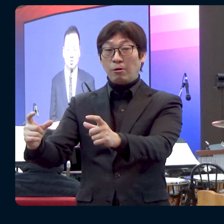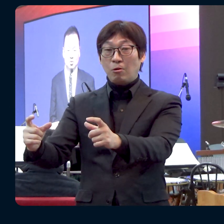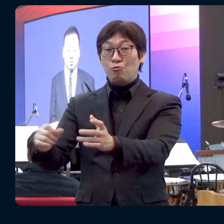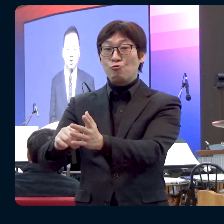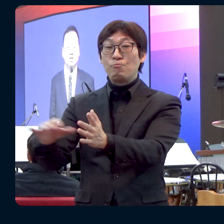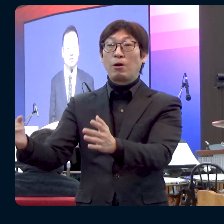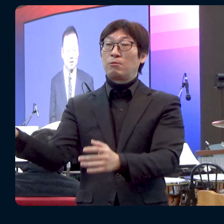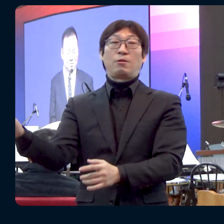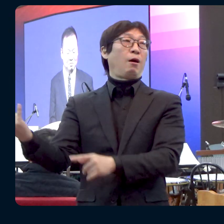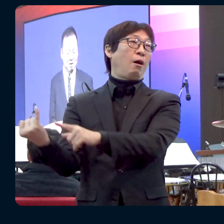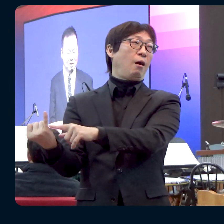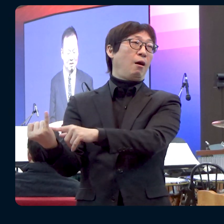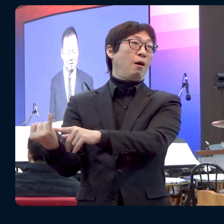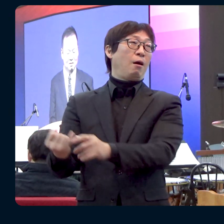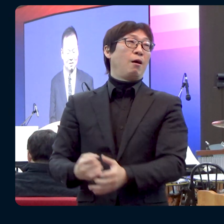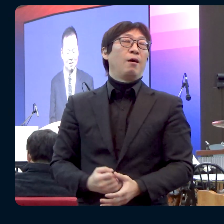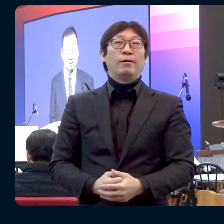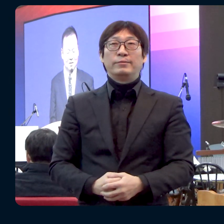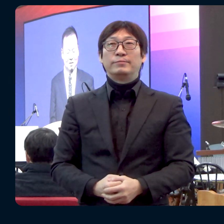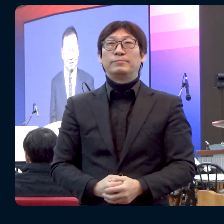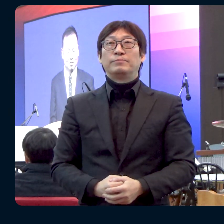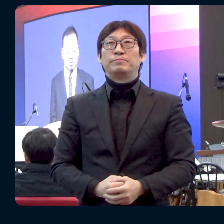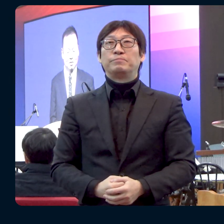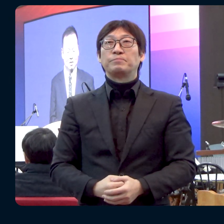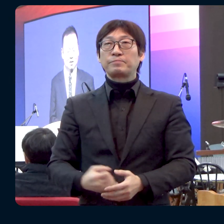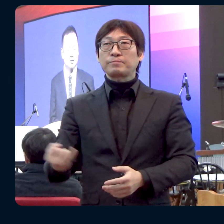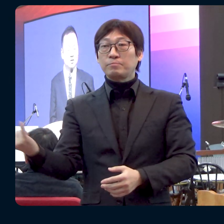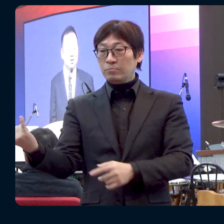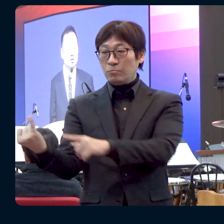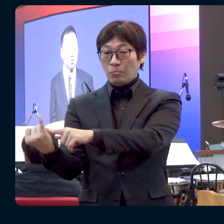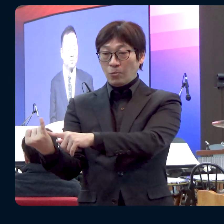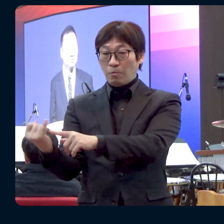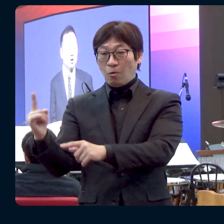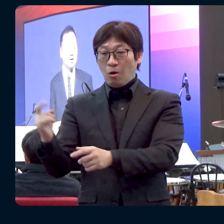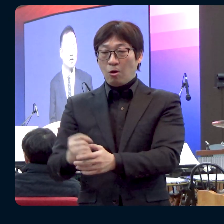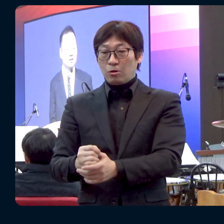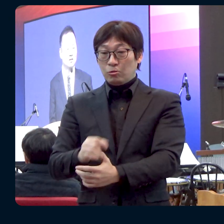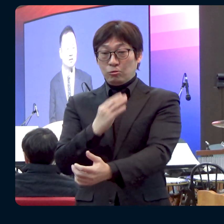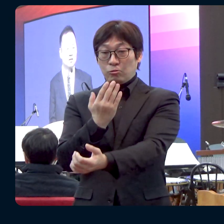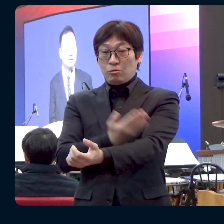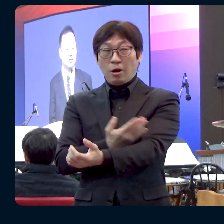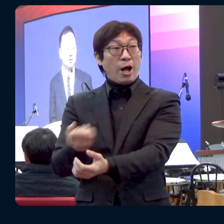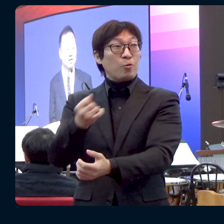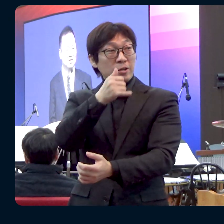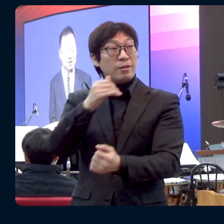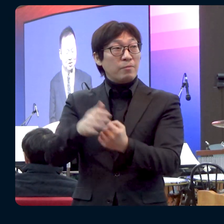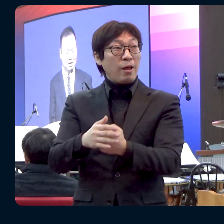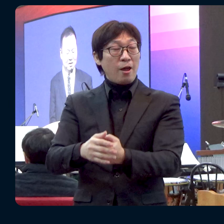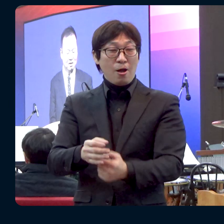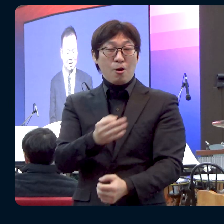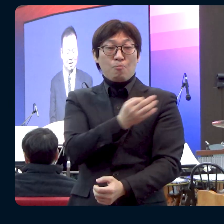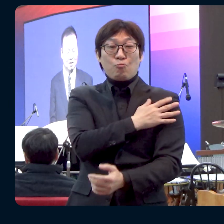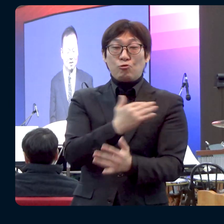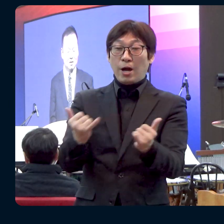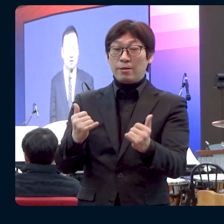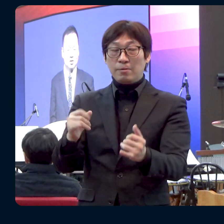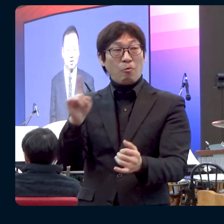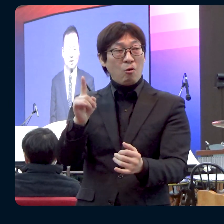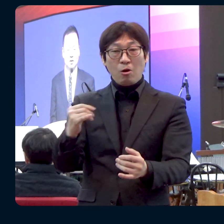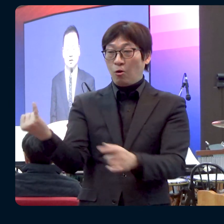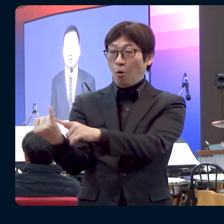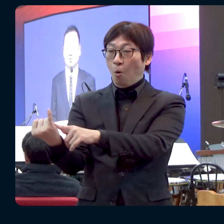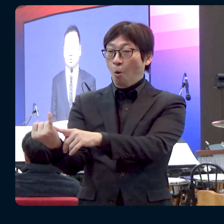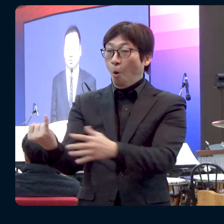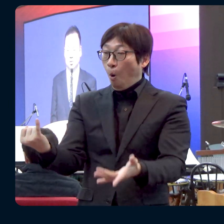지역에서 유명해진 사람입니다. 그리고 그 능력을 높이 평가한 그 지역의 재력가들이